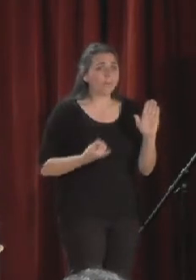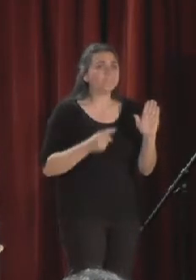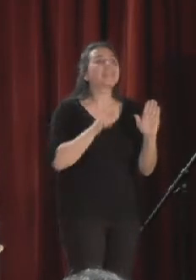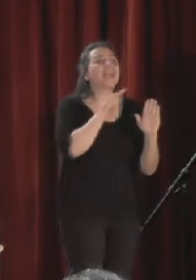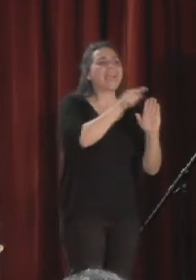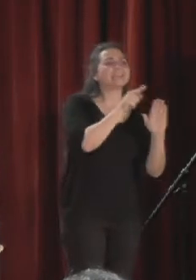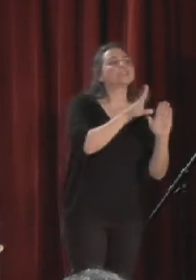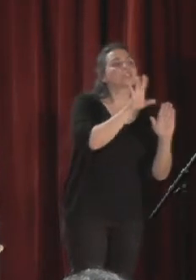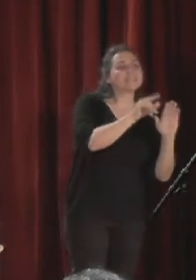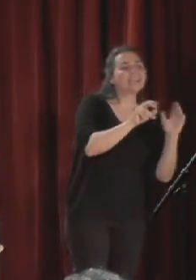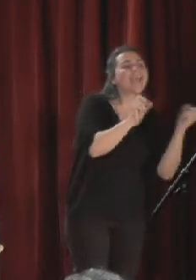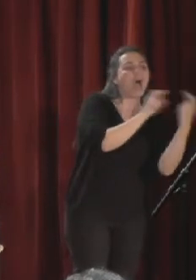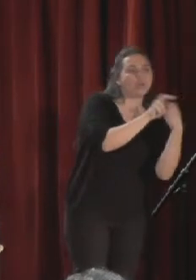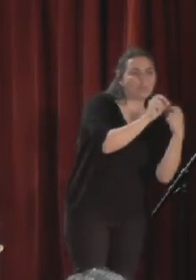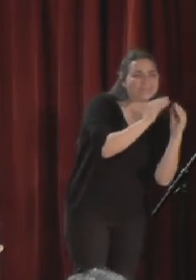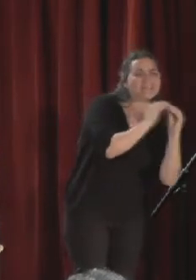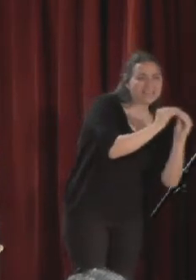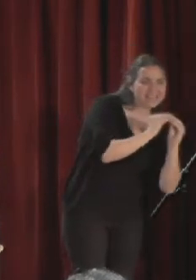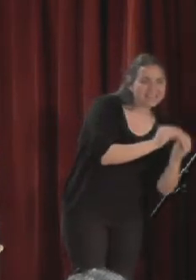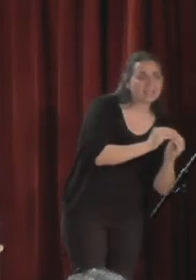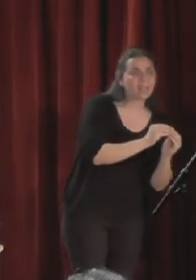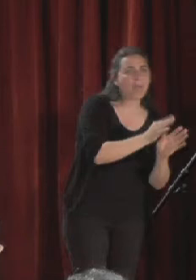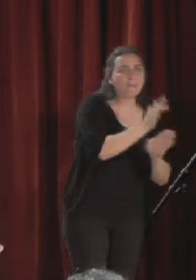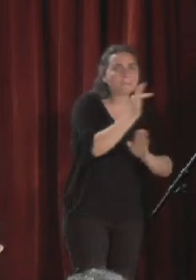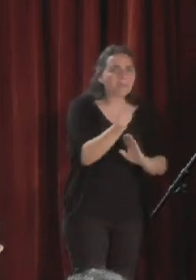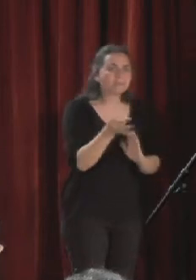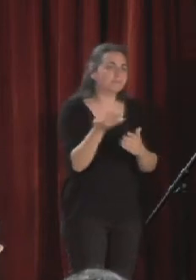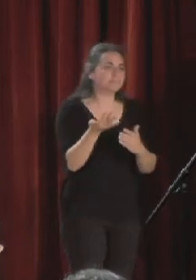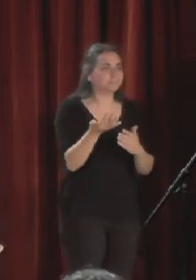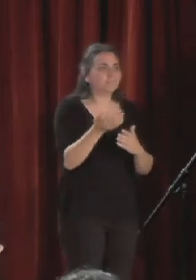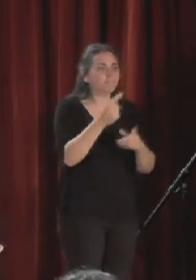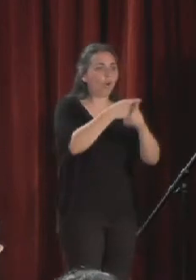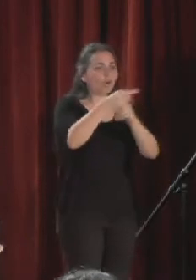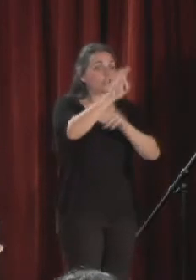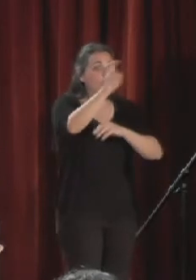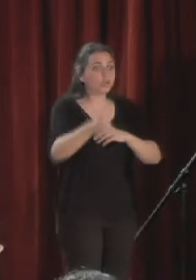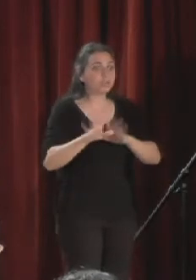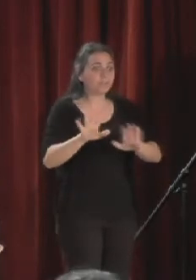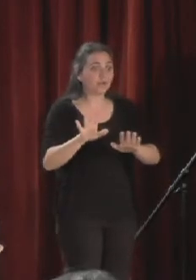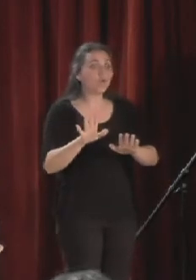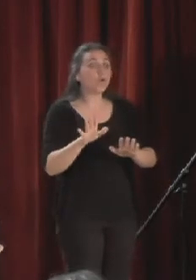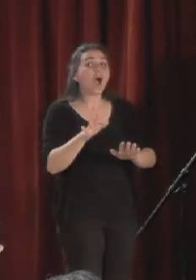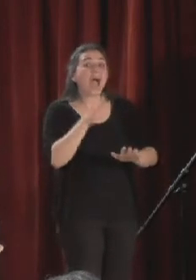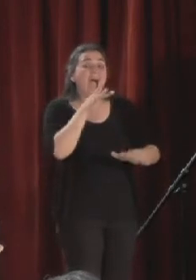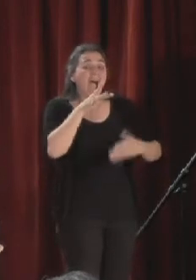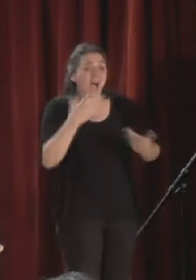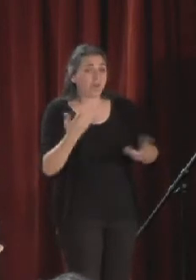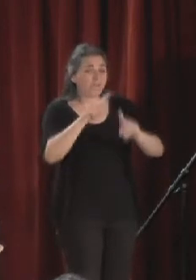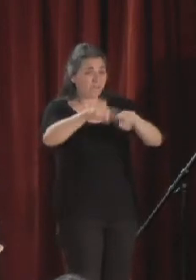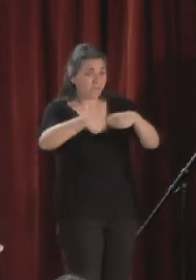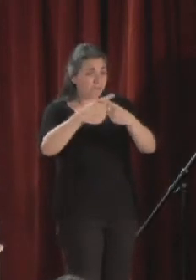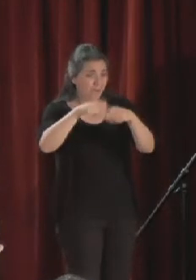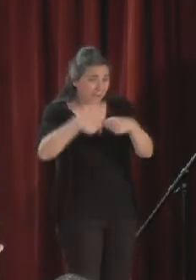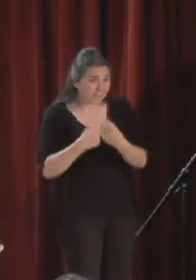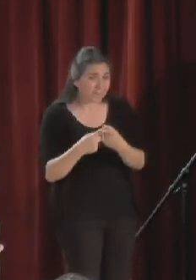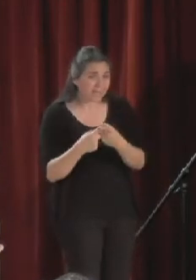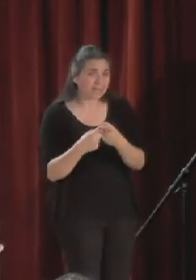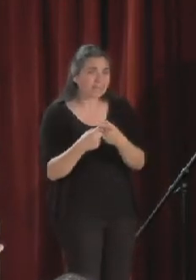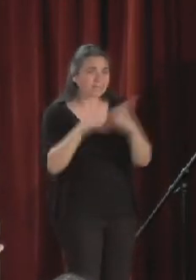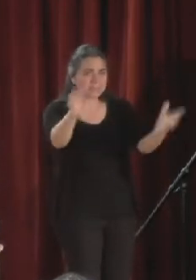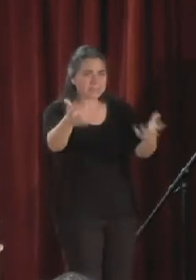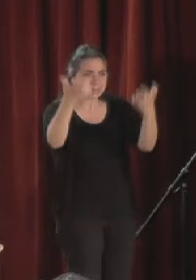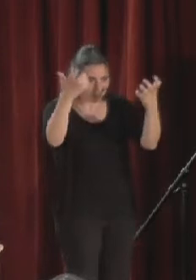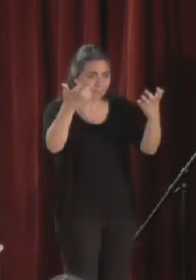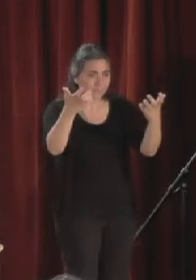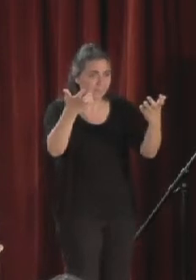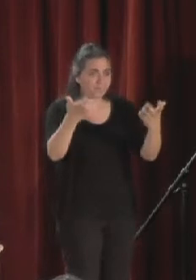rescataron as autopistas. Pero nós imos rescatar as familias. E imosles demostrar o 26 de xuño que